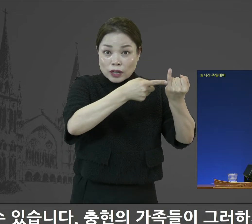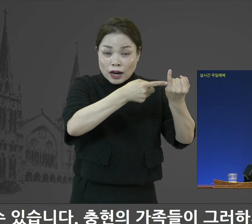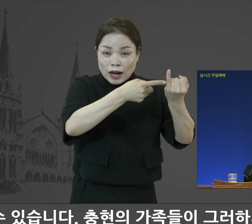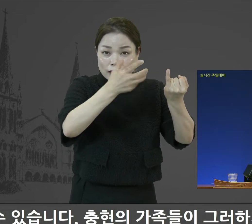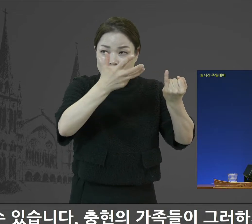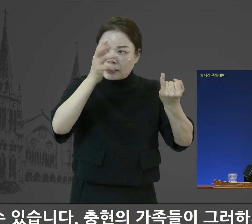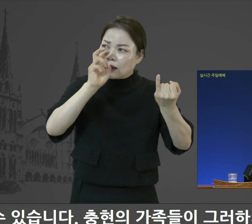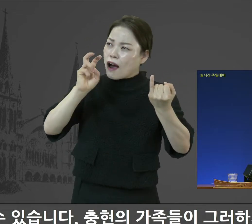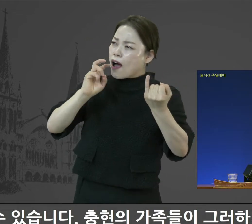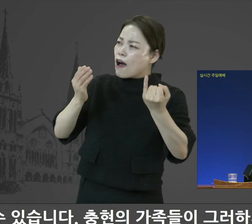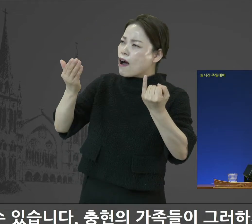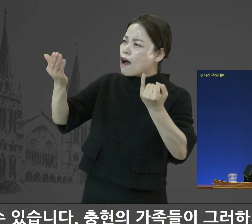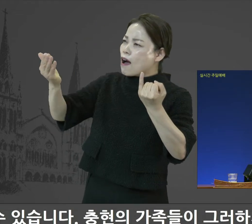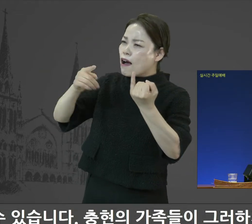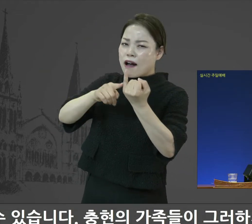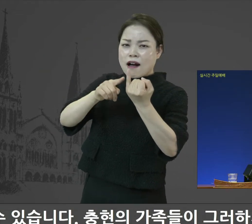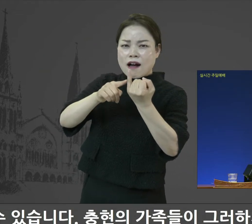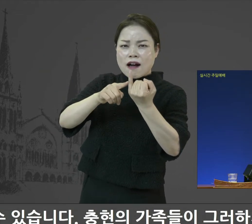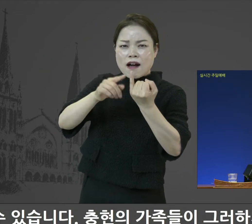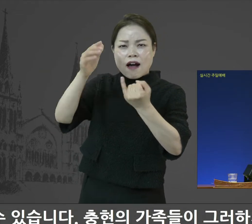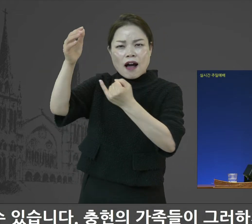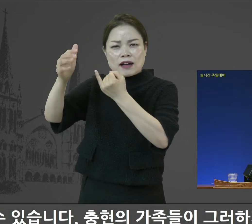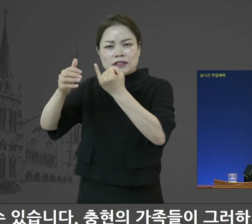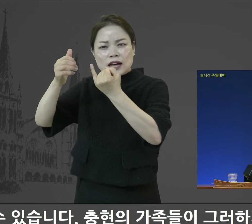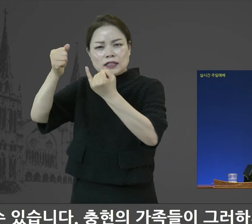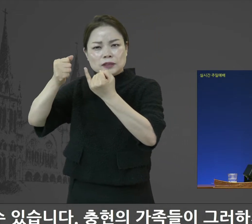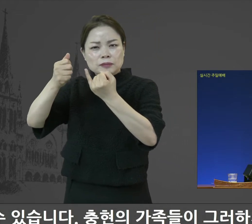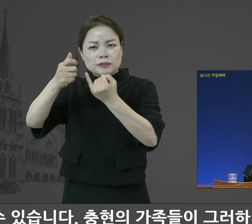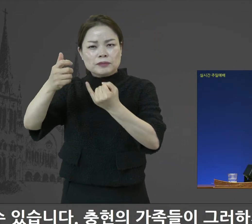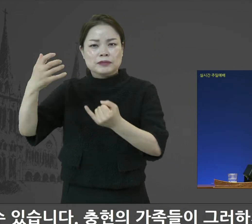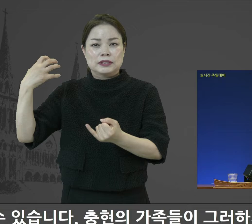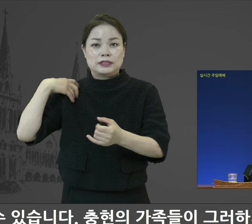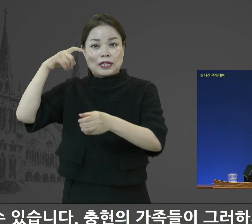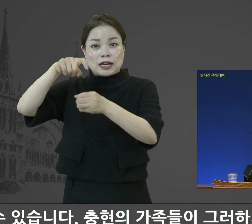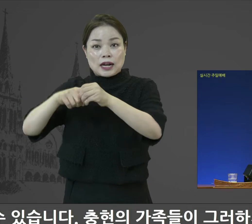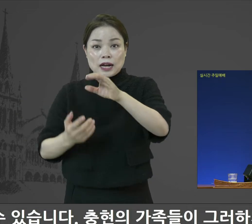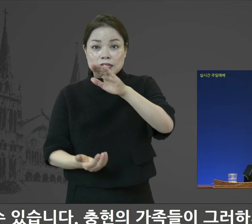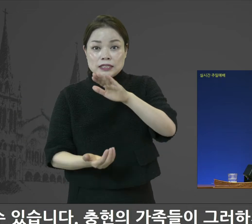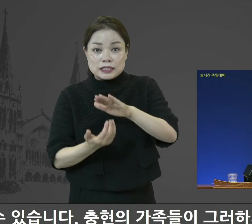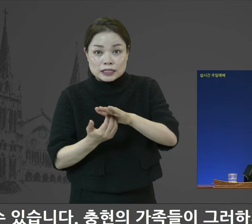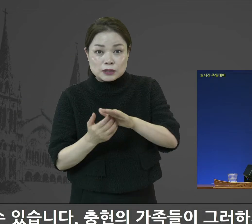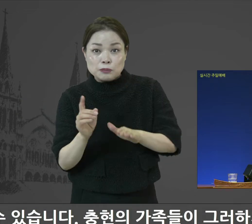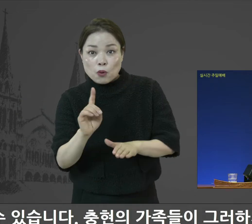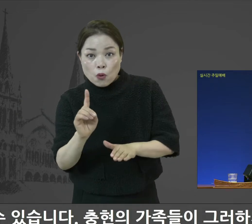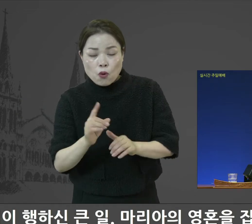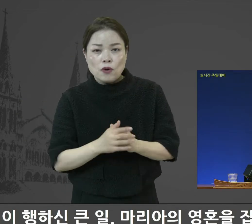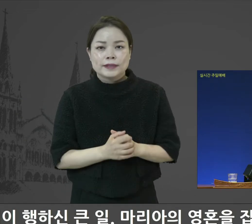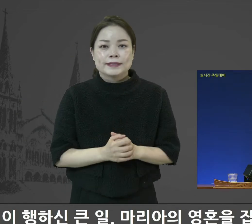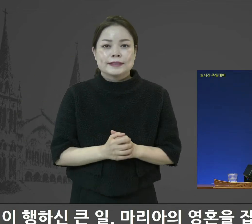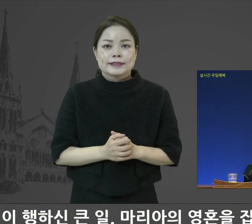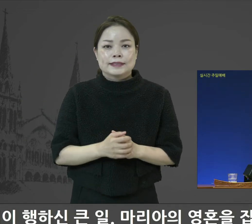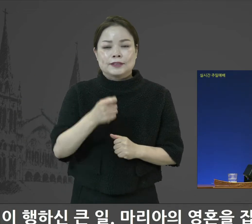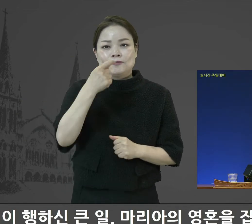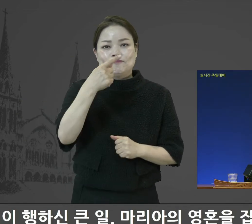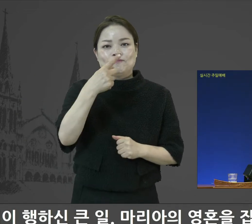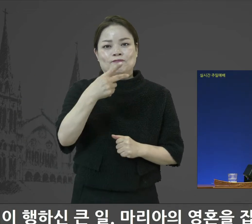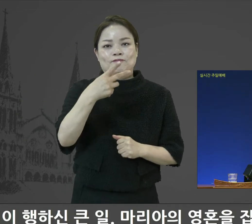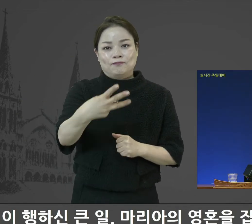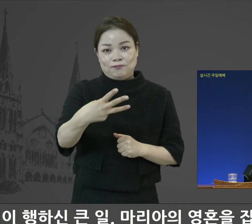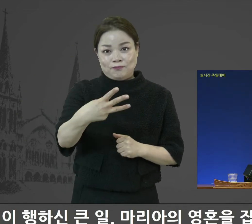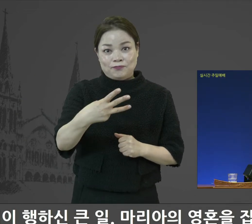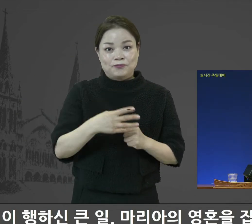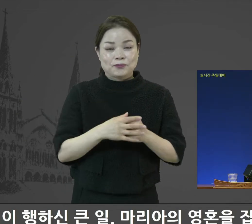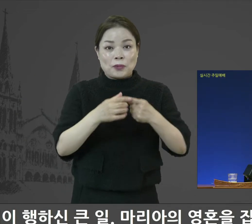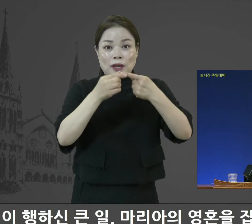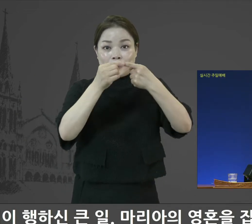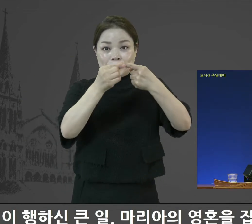앞에 찬가를 올릴 수 있도록 했던 하나님이 행하신 큰일이 무엇인지를 살펴보려고 하는데 세 가지 단계로 볼 겁니다.